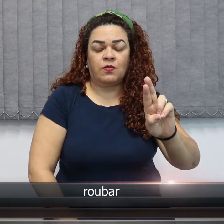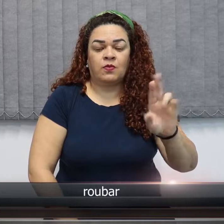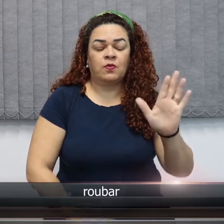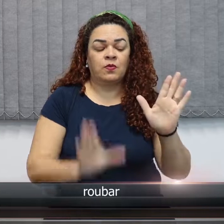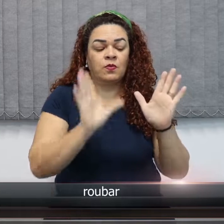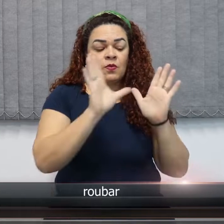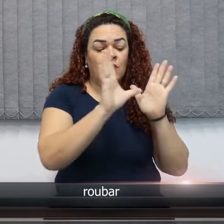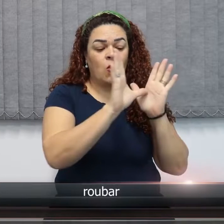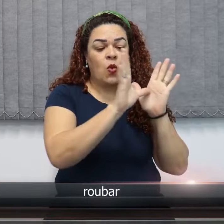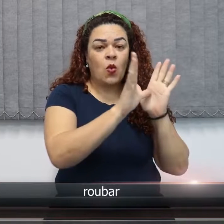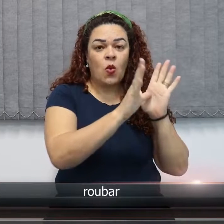roubar,